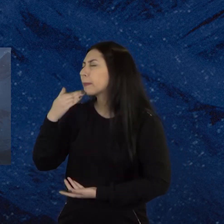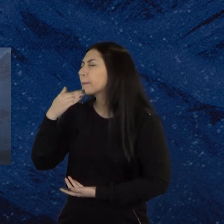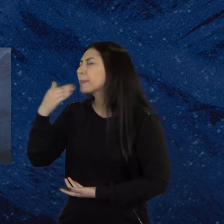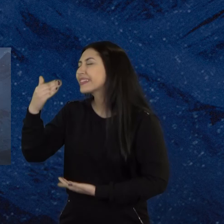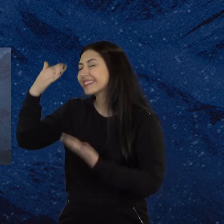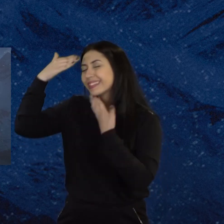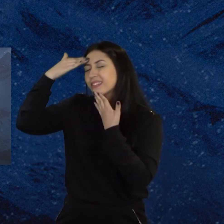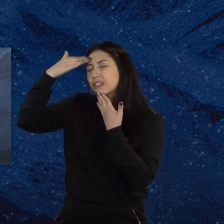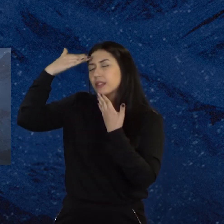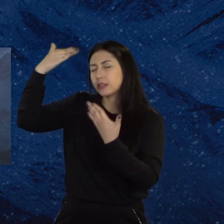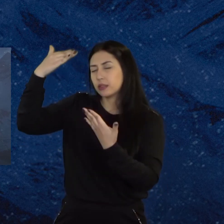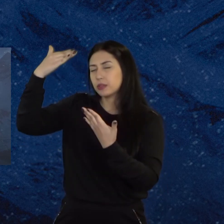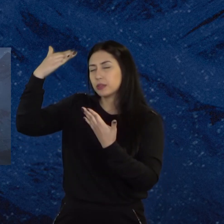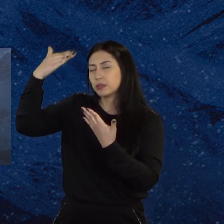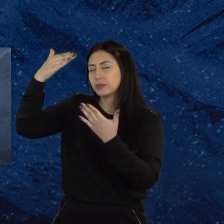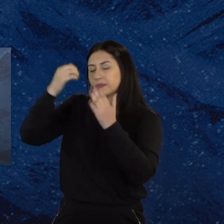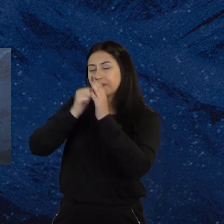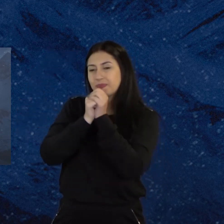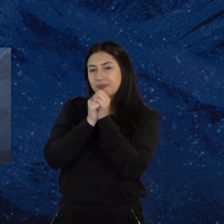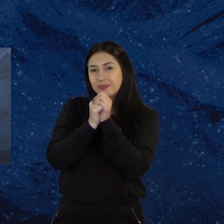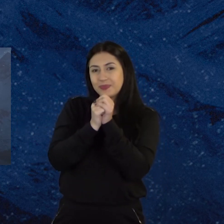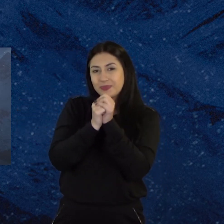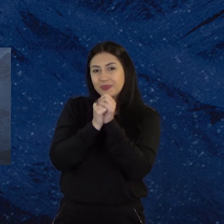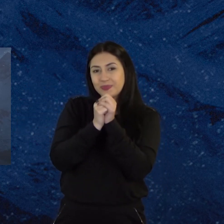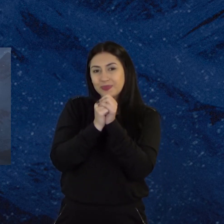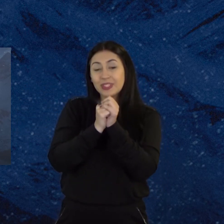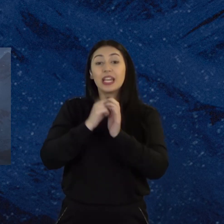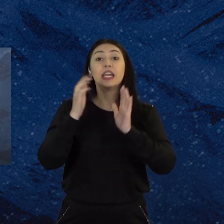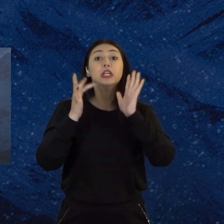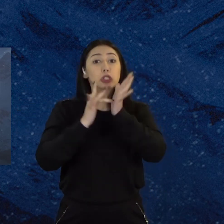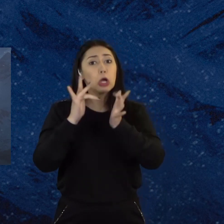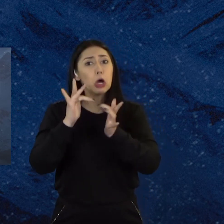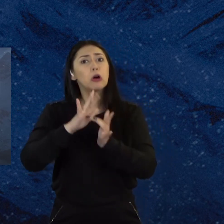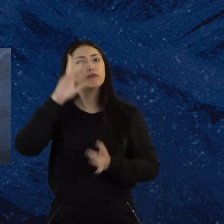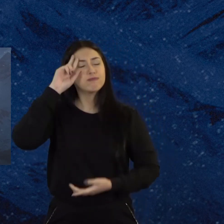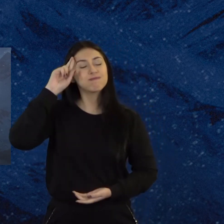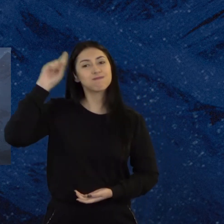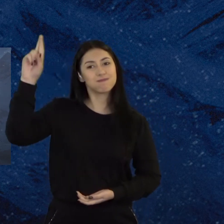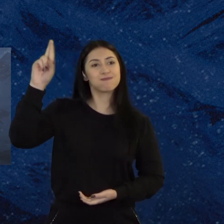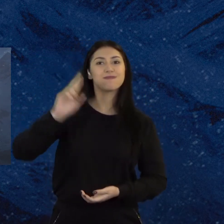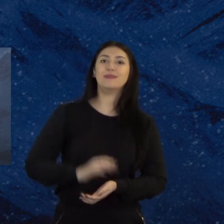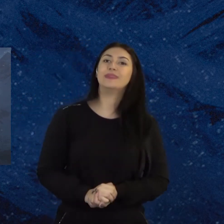e agradeço. Amém. Jesus é o Senhor.